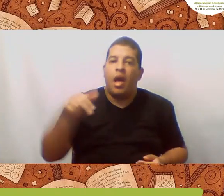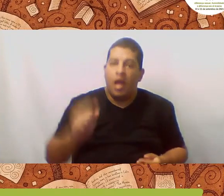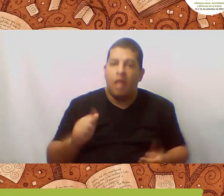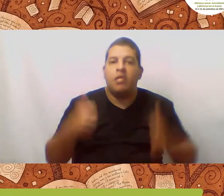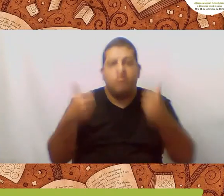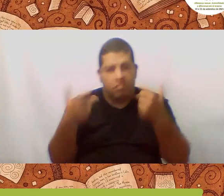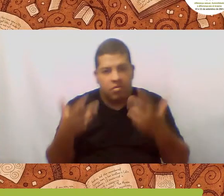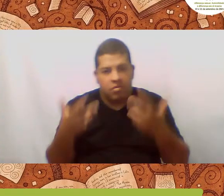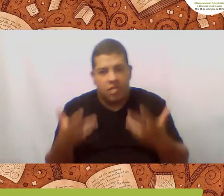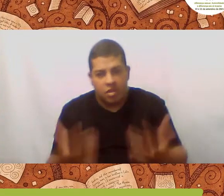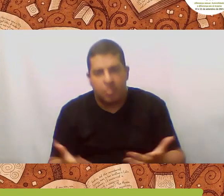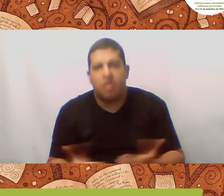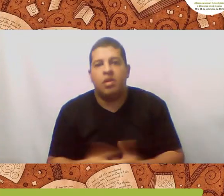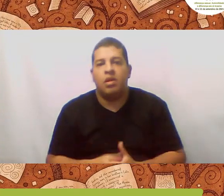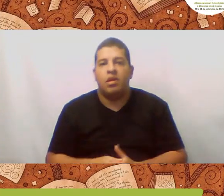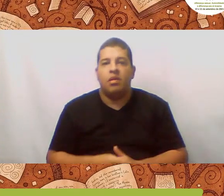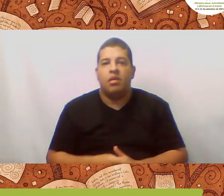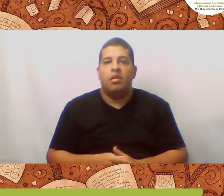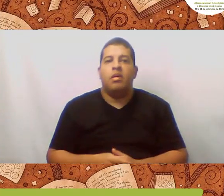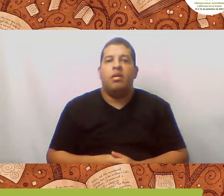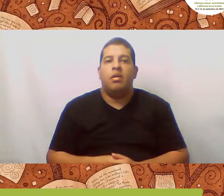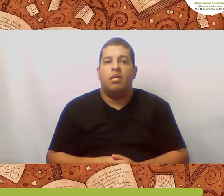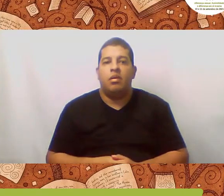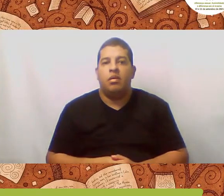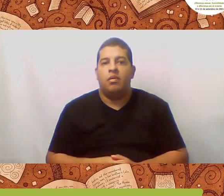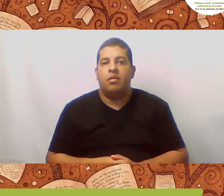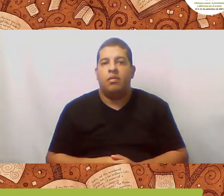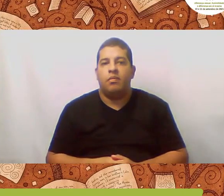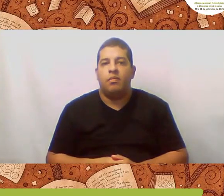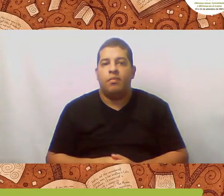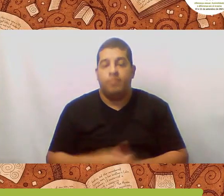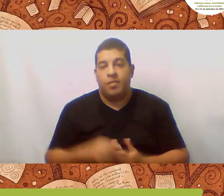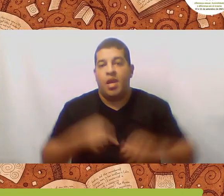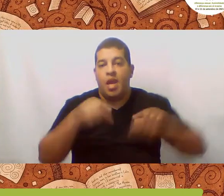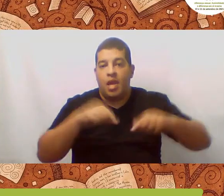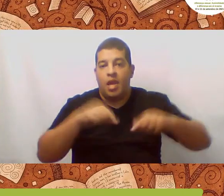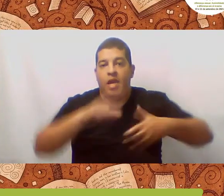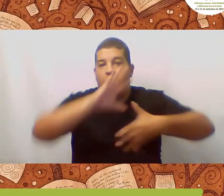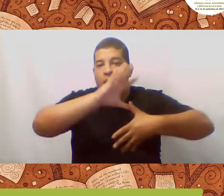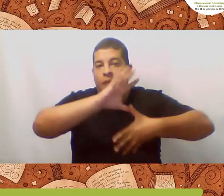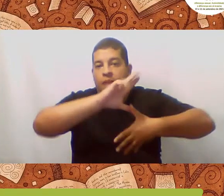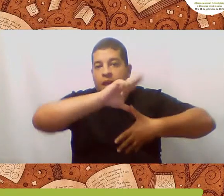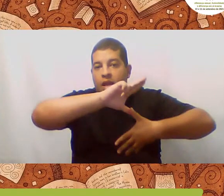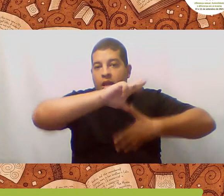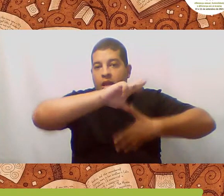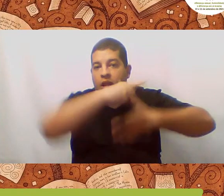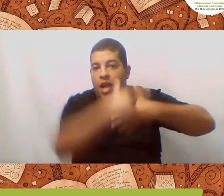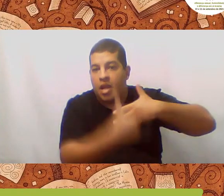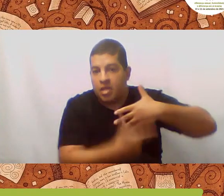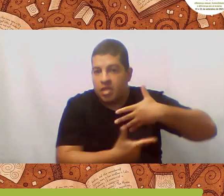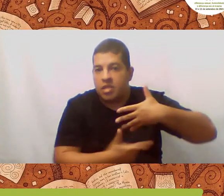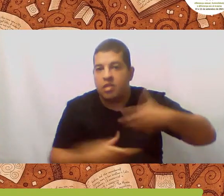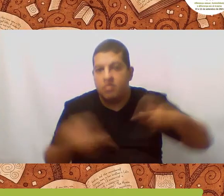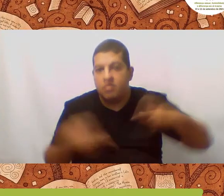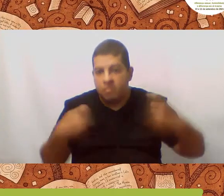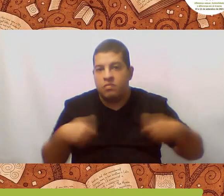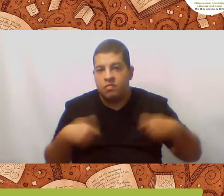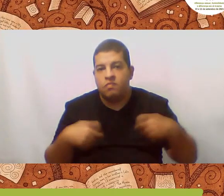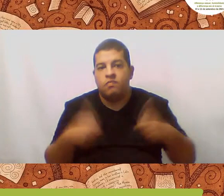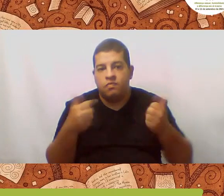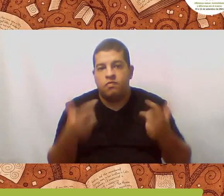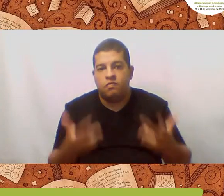particular atenção ao que se passa na América Latina, né? Na medida em que na América Latina